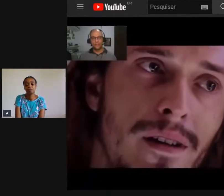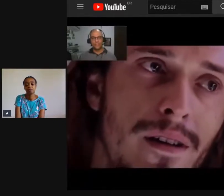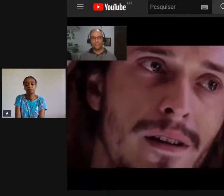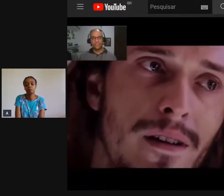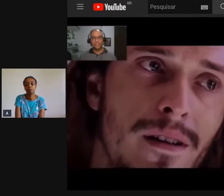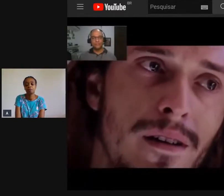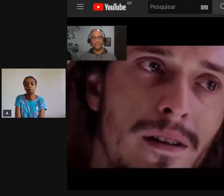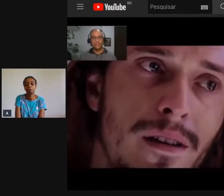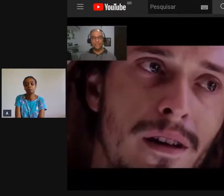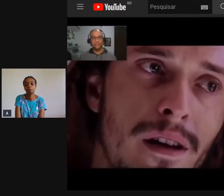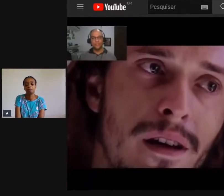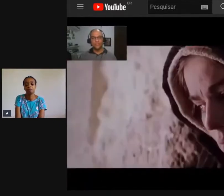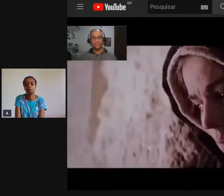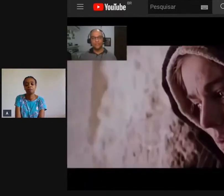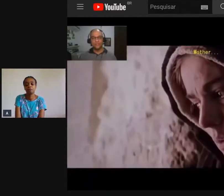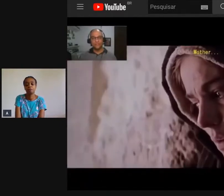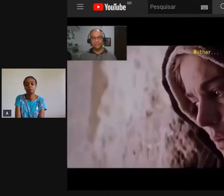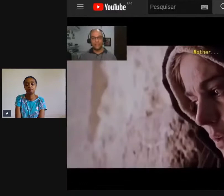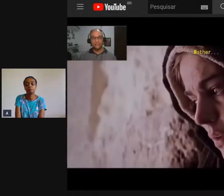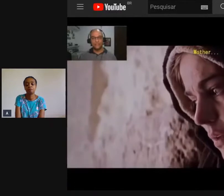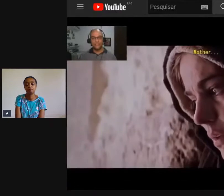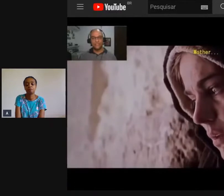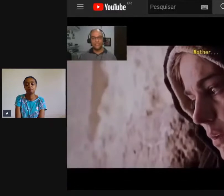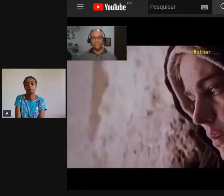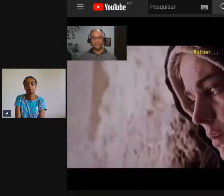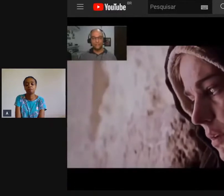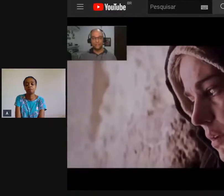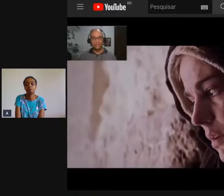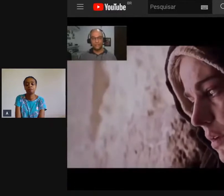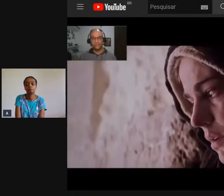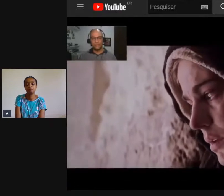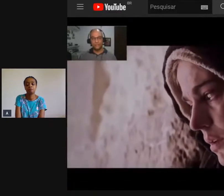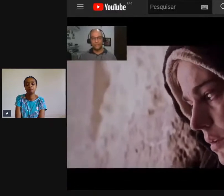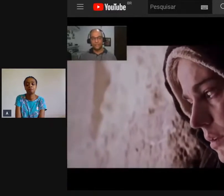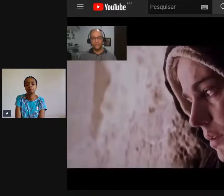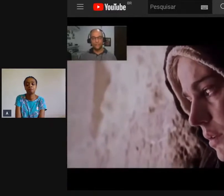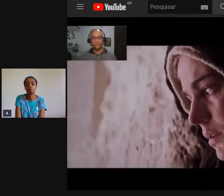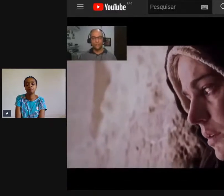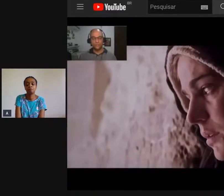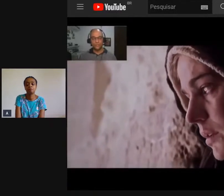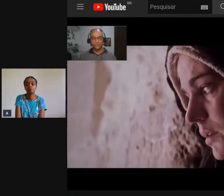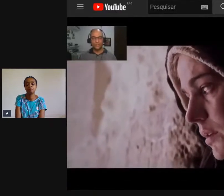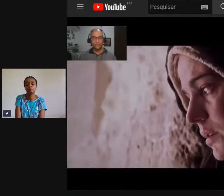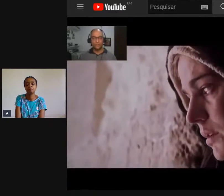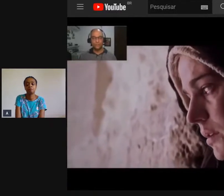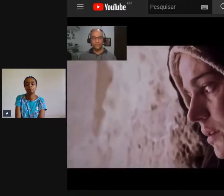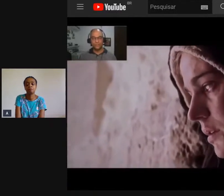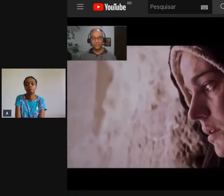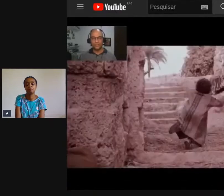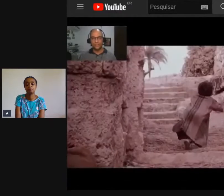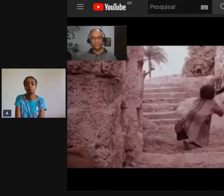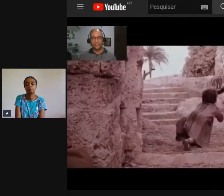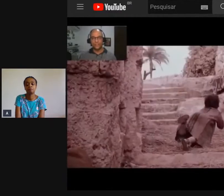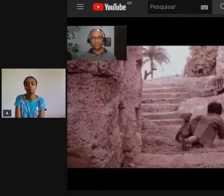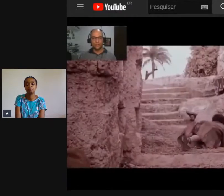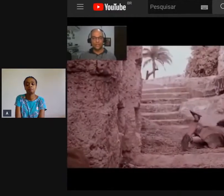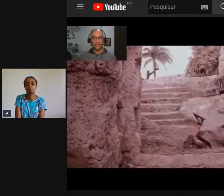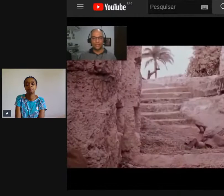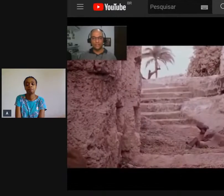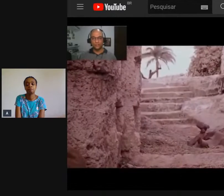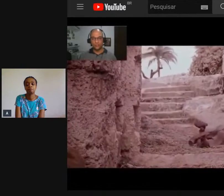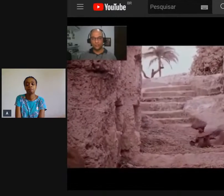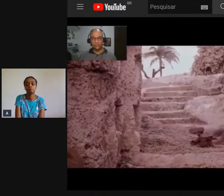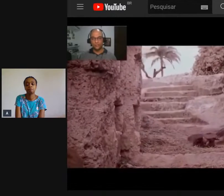E ela começa a se lembrar da infância de Jesus, de todos os momentos que ela o protegeu, que ela